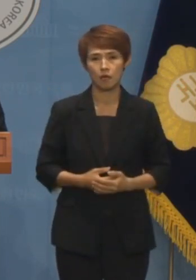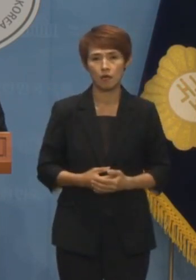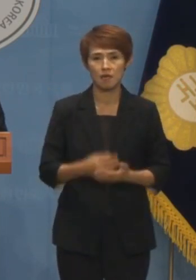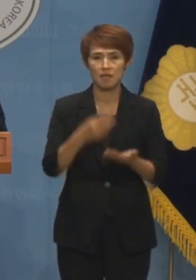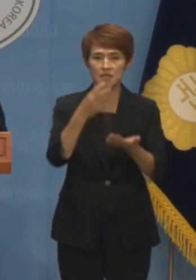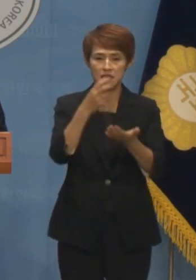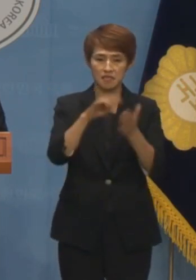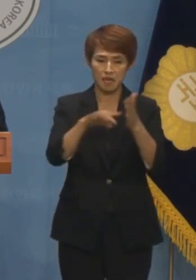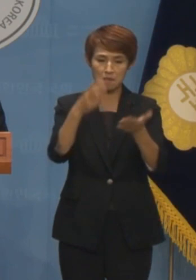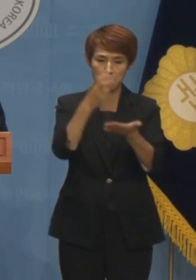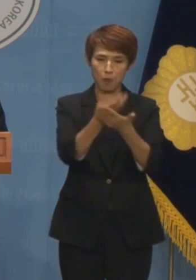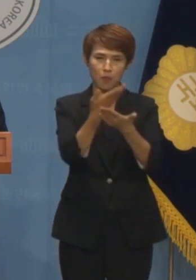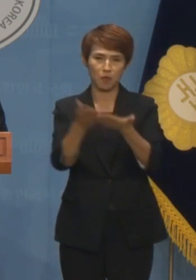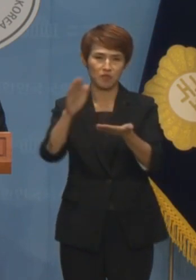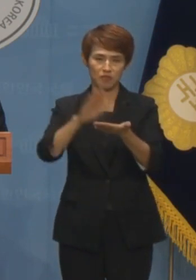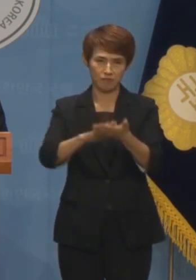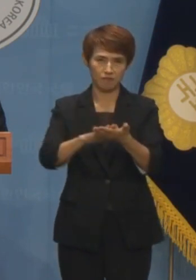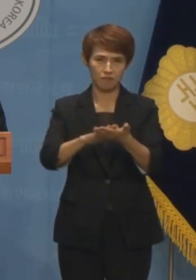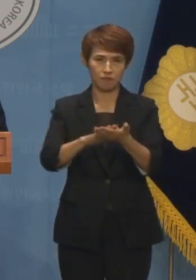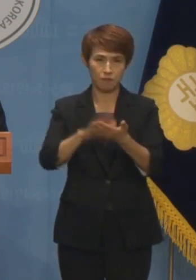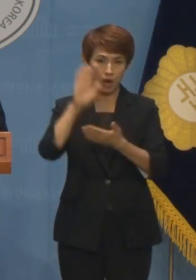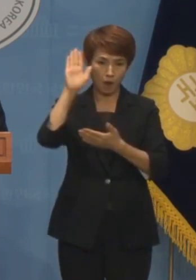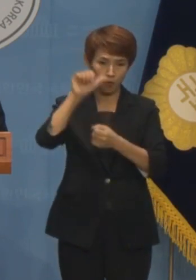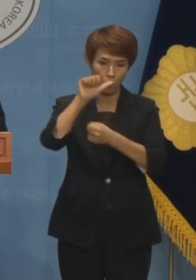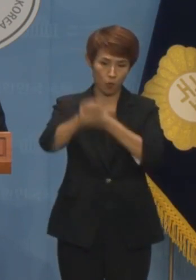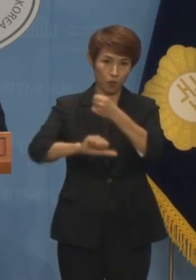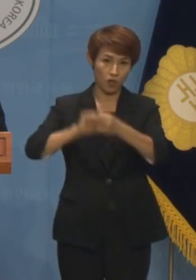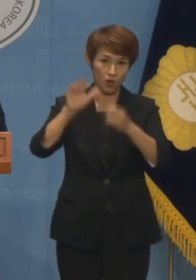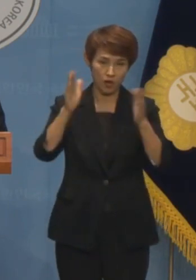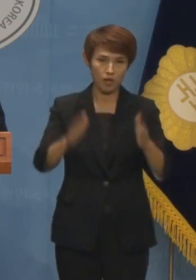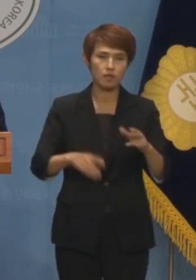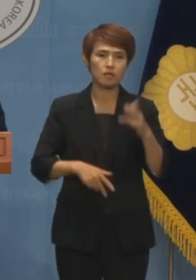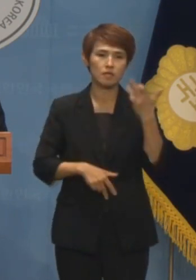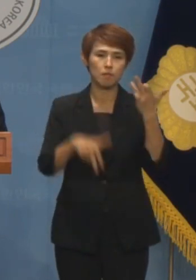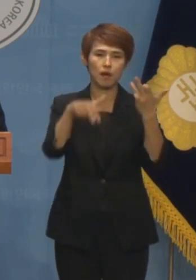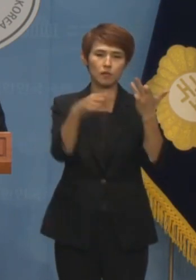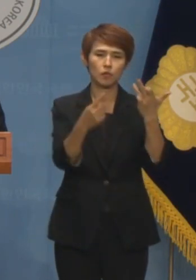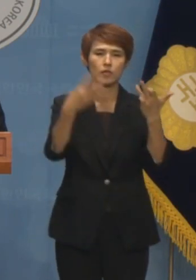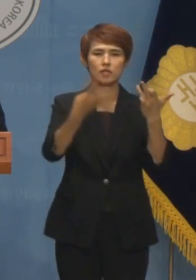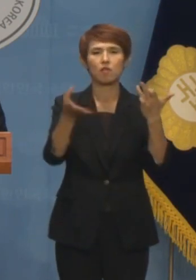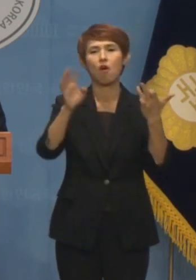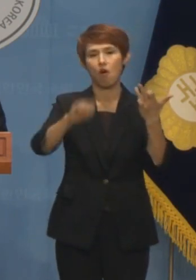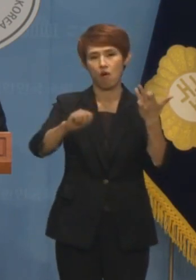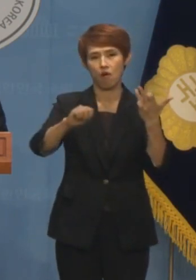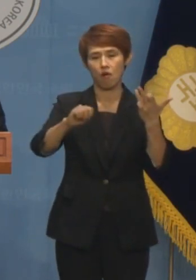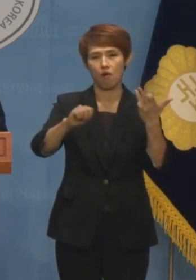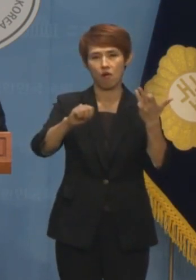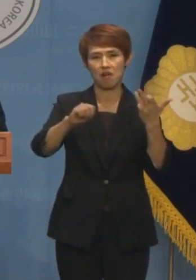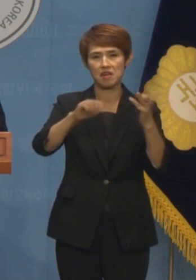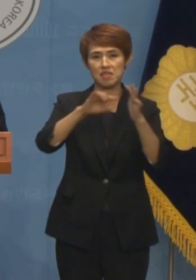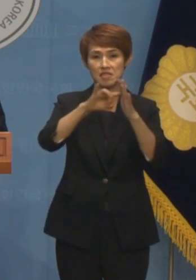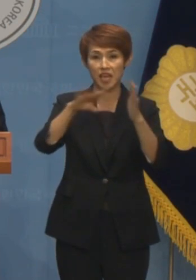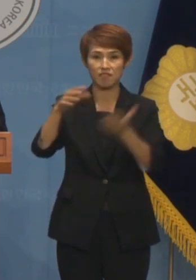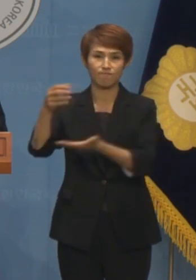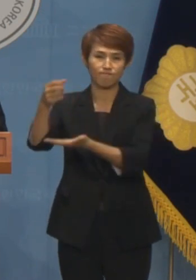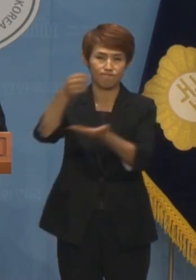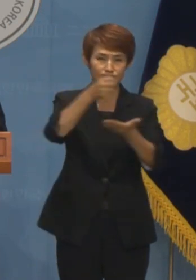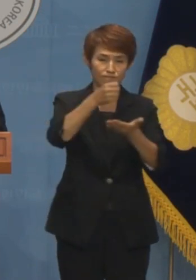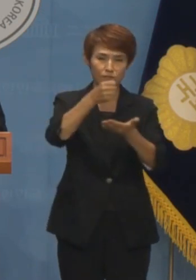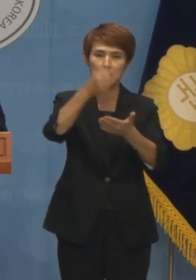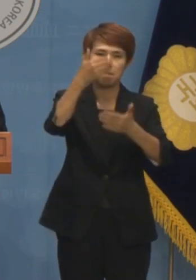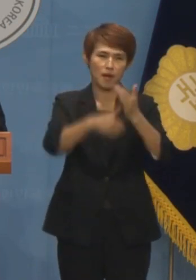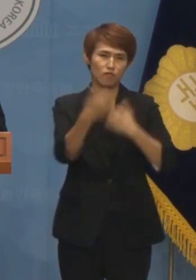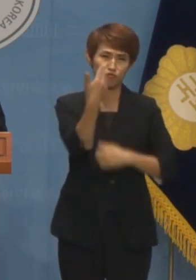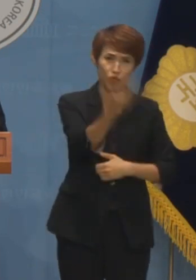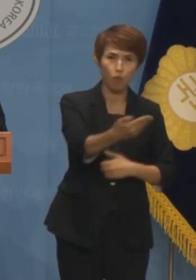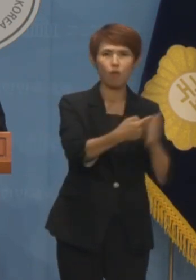세법을 고쳐 향후 5년간 18조 4천억 원에 달하는 세금을 더